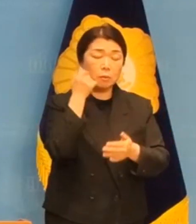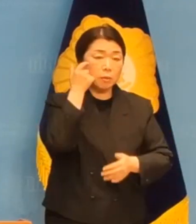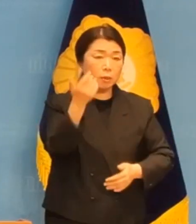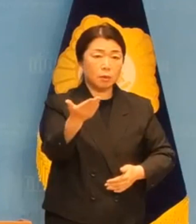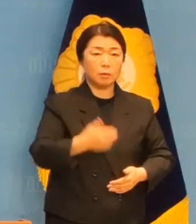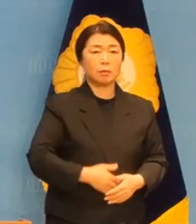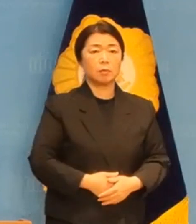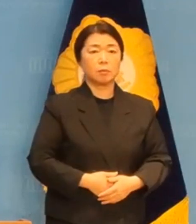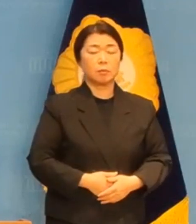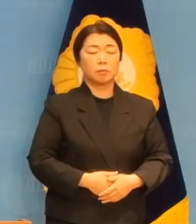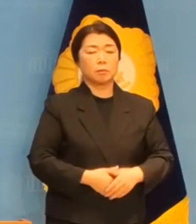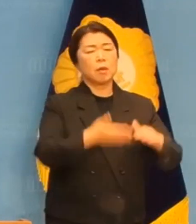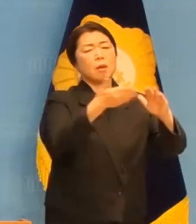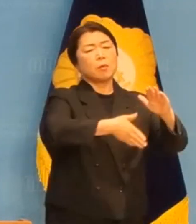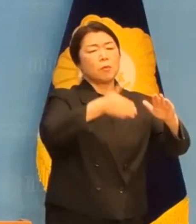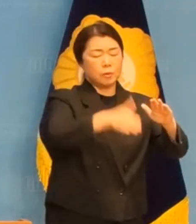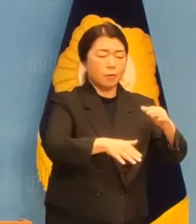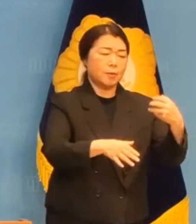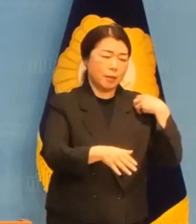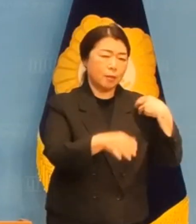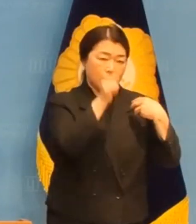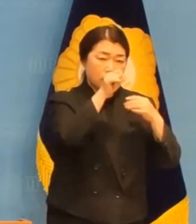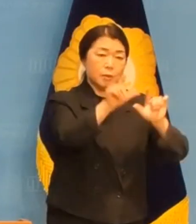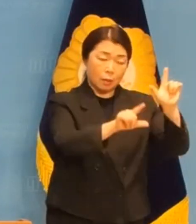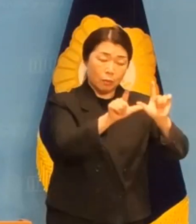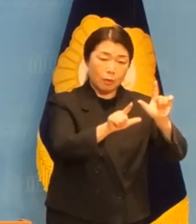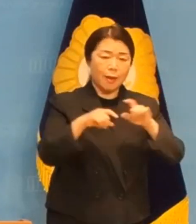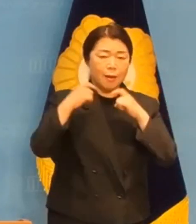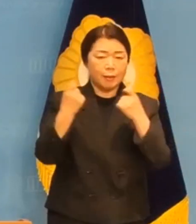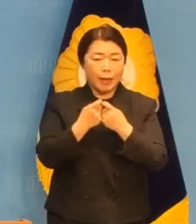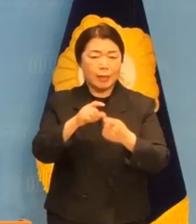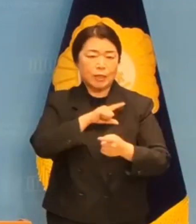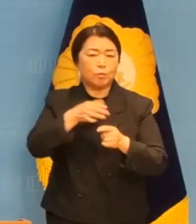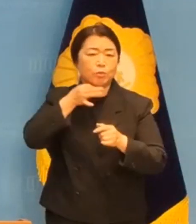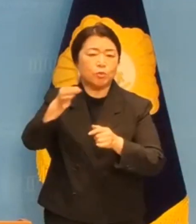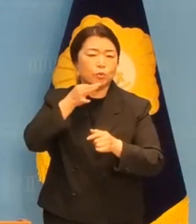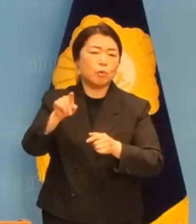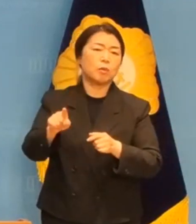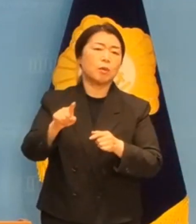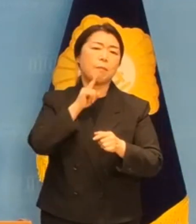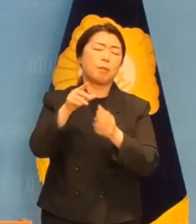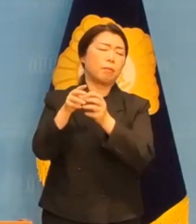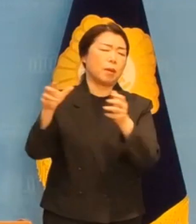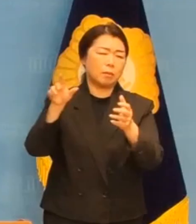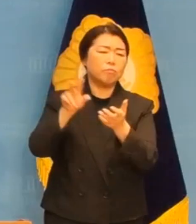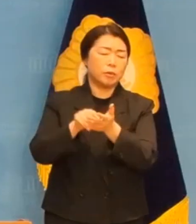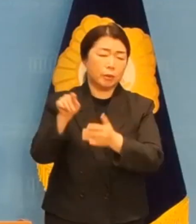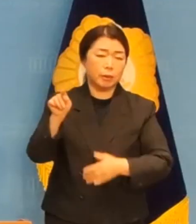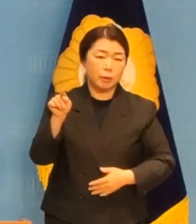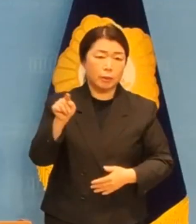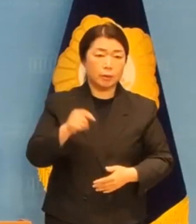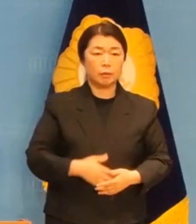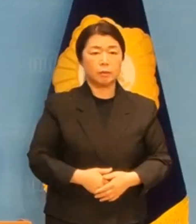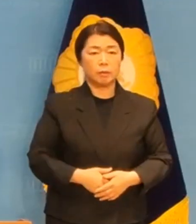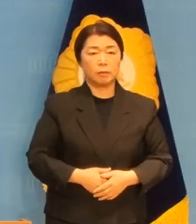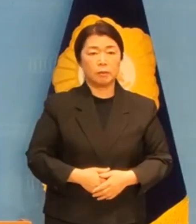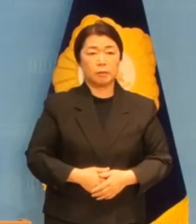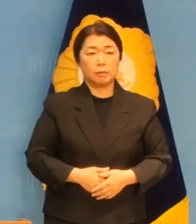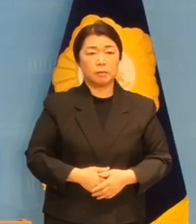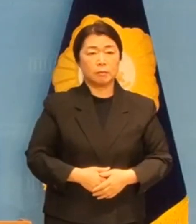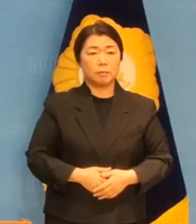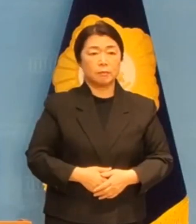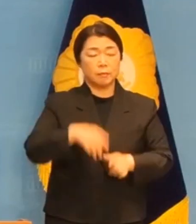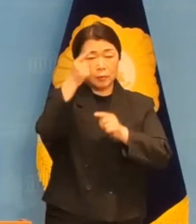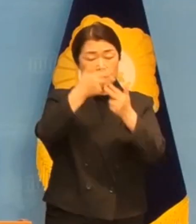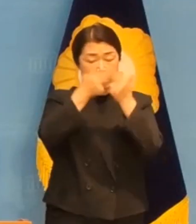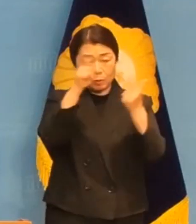공적 책임을 져야 할 자리에 있는 인사가 사적 호칭으로 논란을 관리하려는 태도는 이재명 정부와 집권